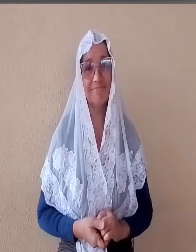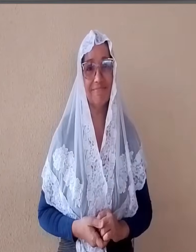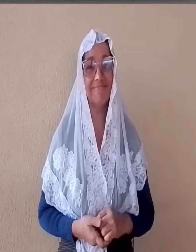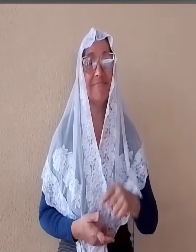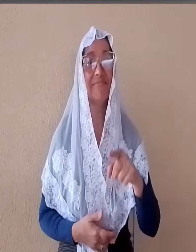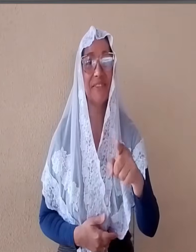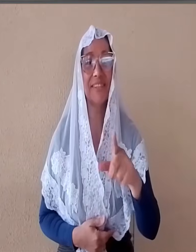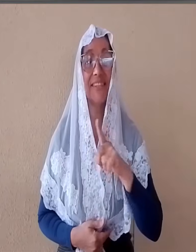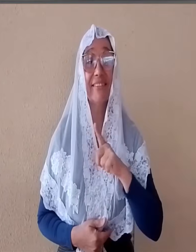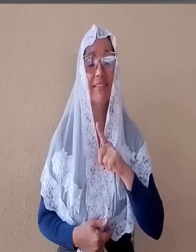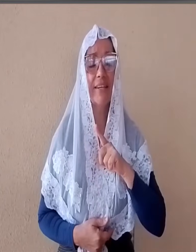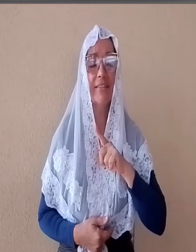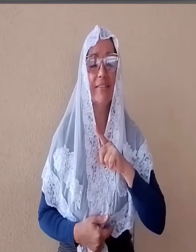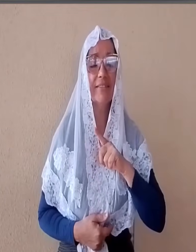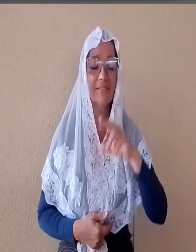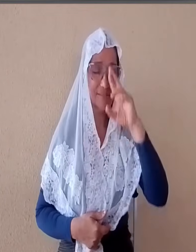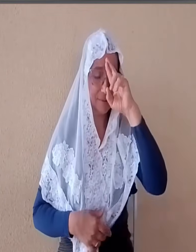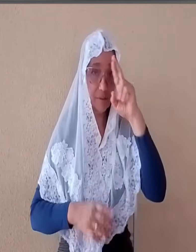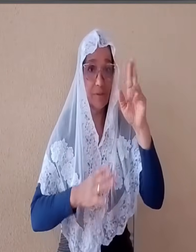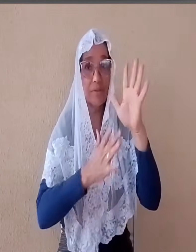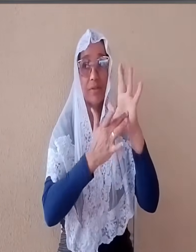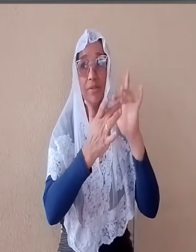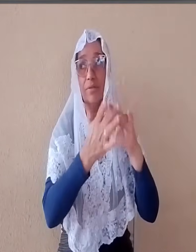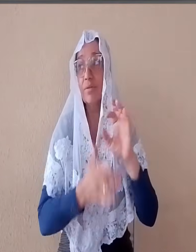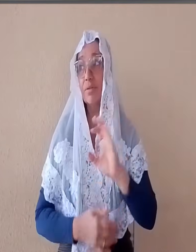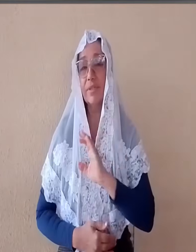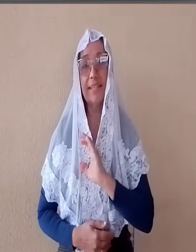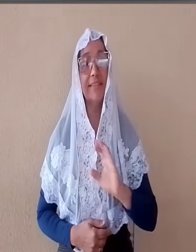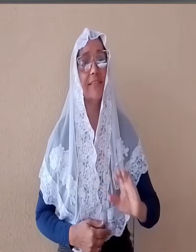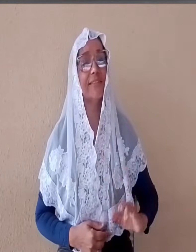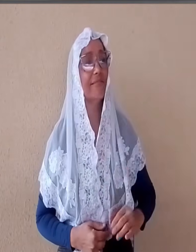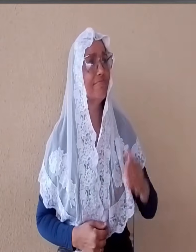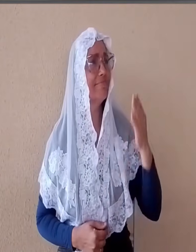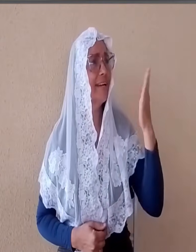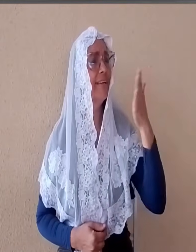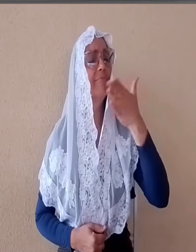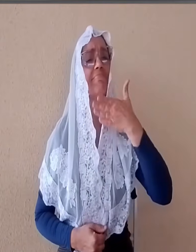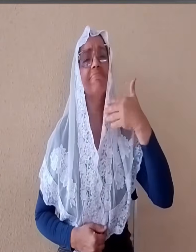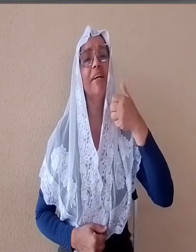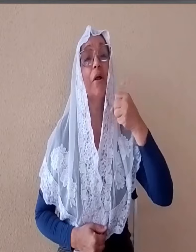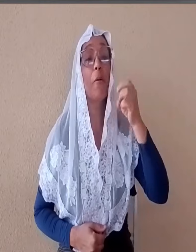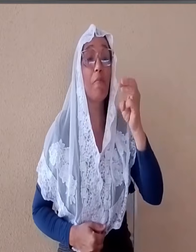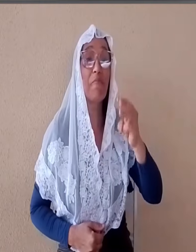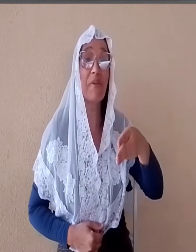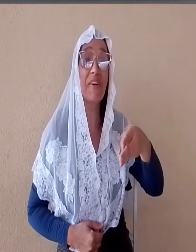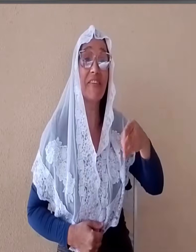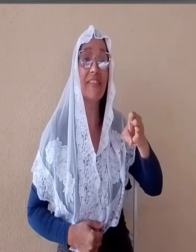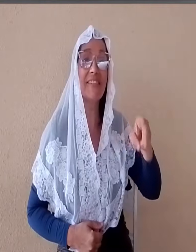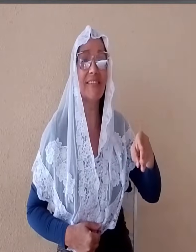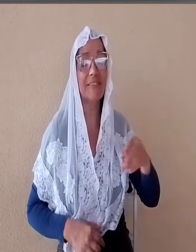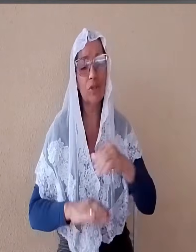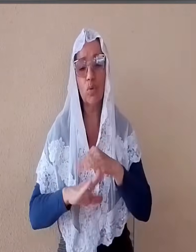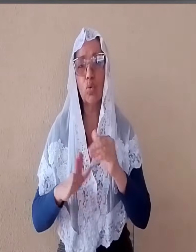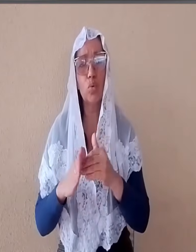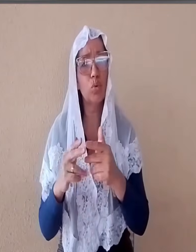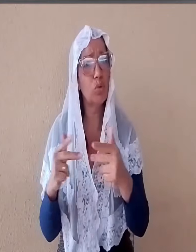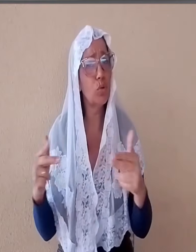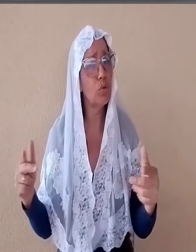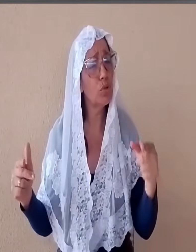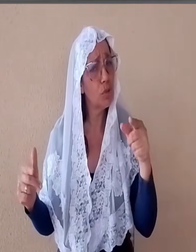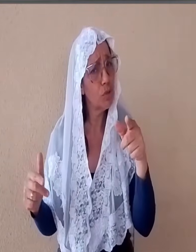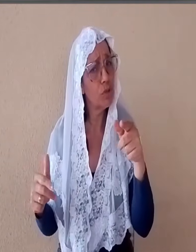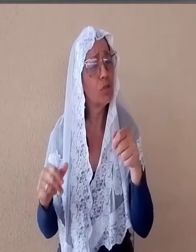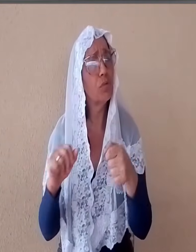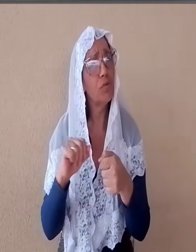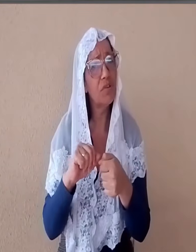E tudo que você vai fazer nesta obra, tudo que você vai fazer material, glória ao nome do Senhor, seja uma casa, um carro, glória ao nome